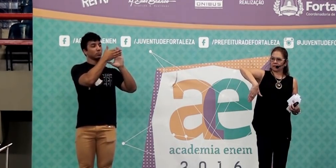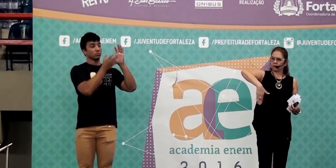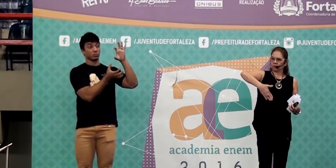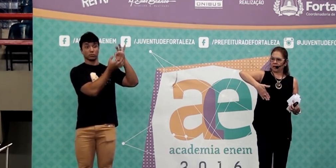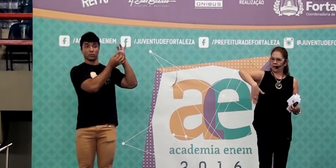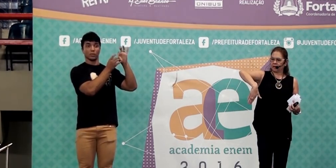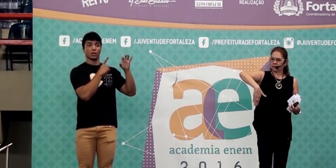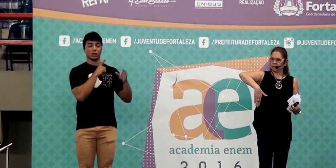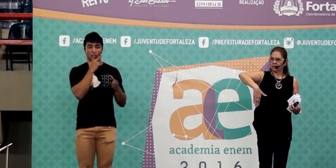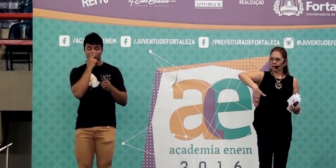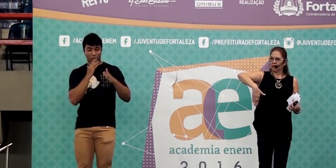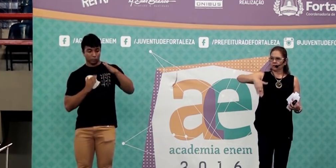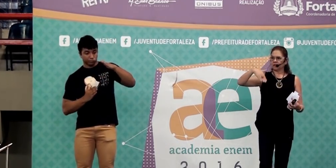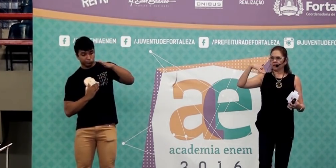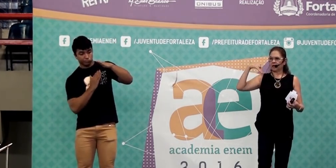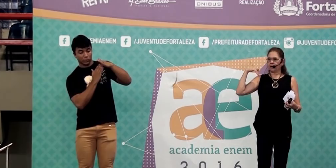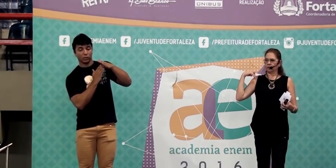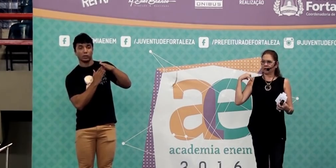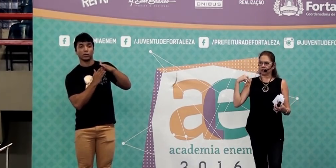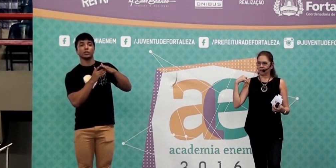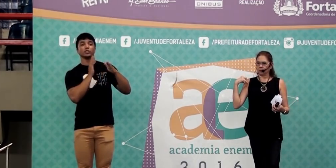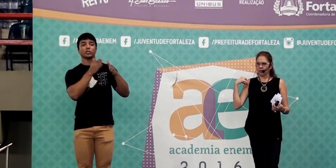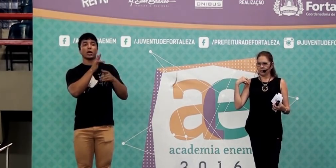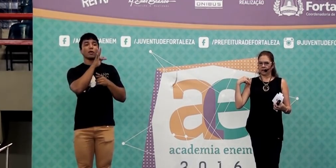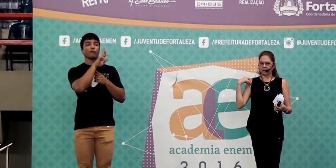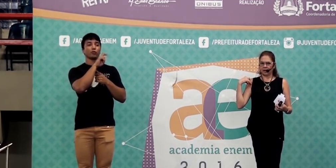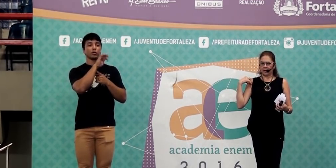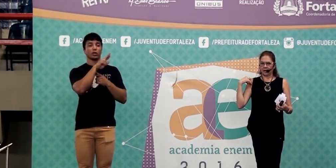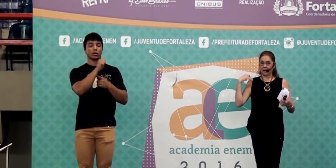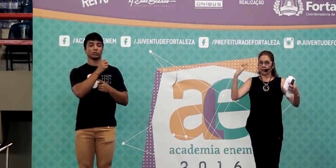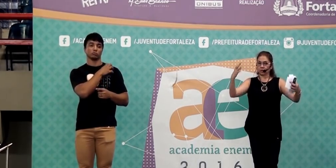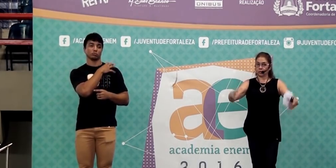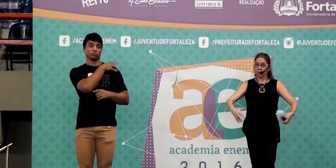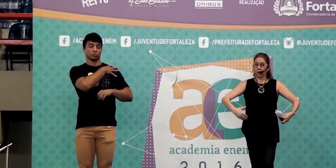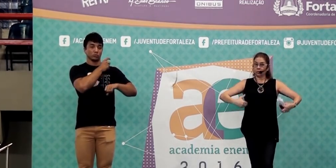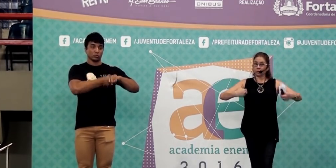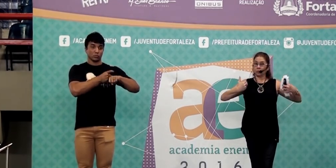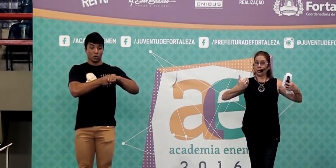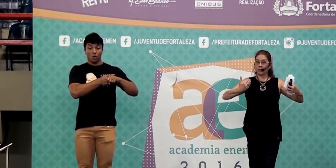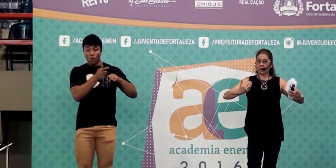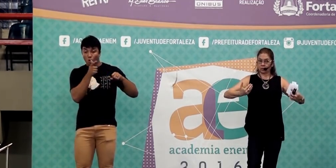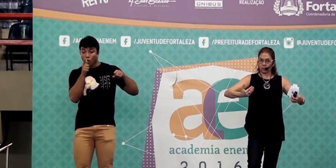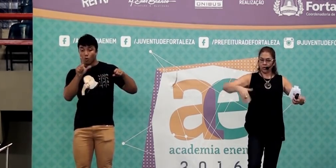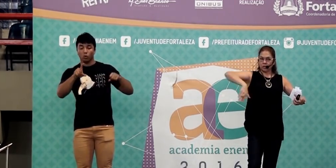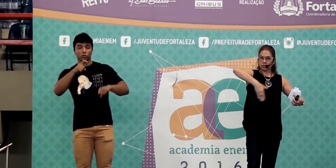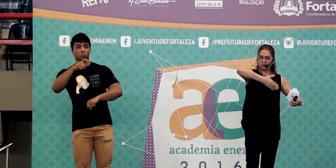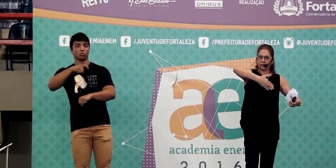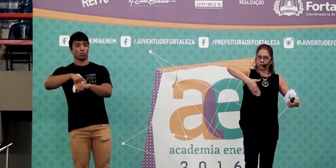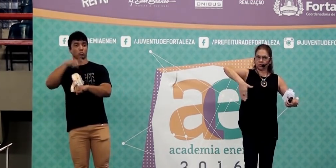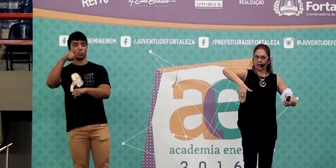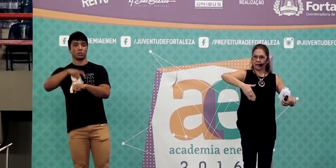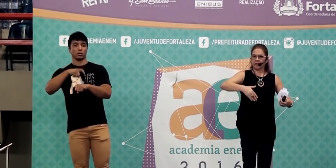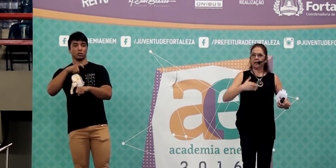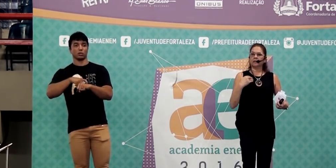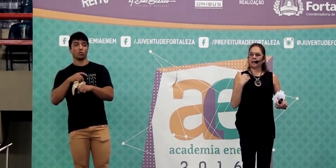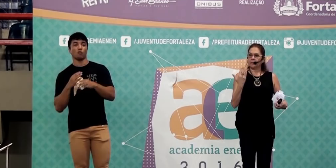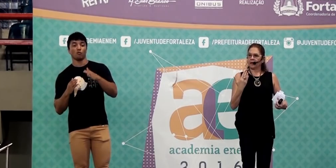limite das fronteiras, que eu citei o da ditadura militar, aí eu digo outro momento